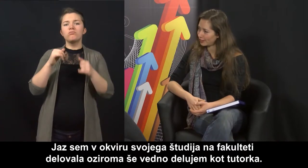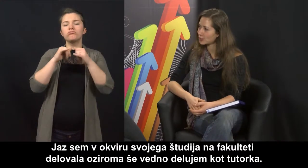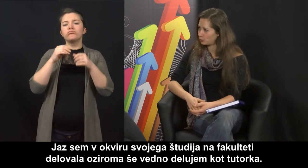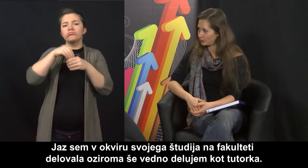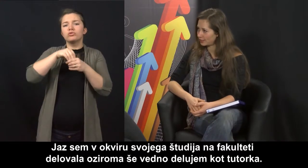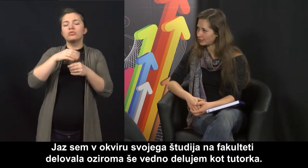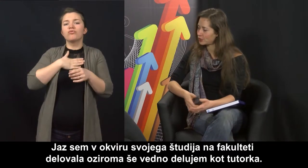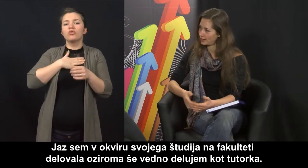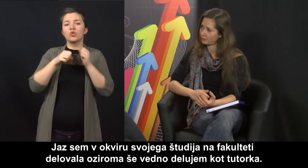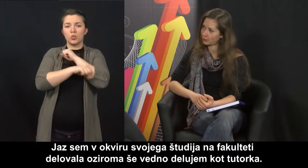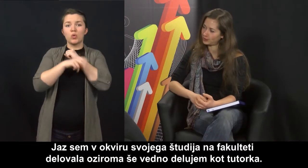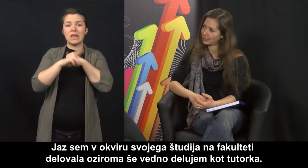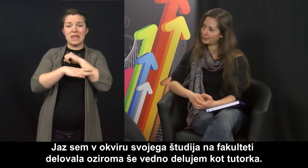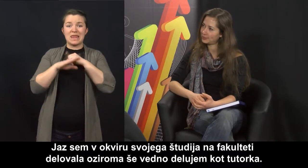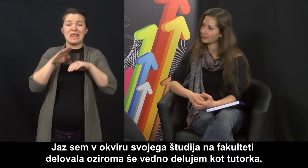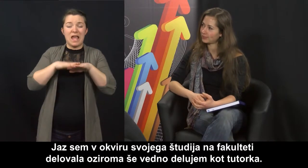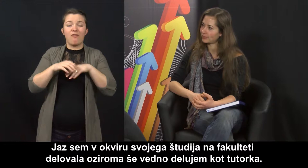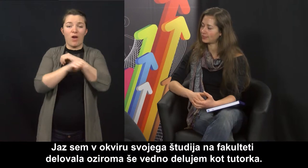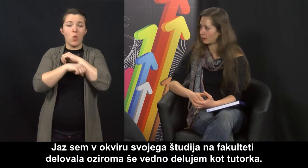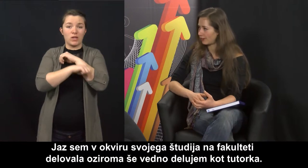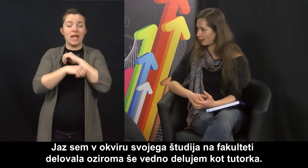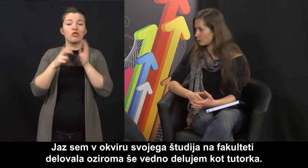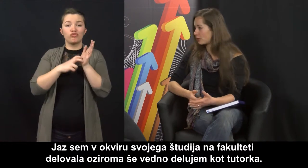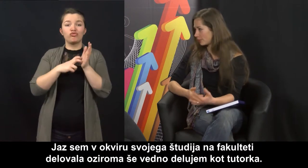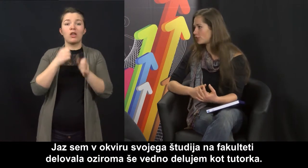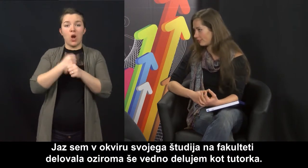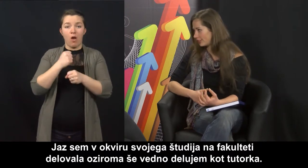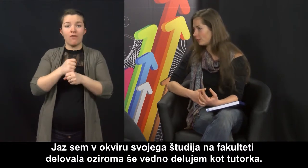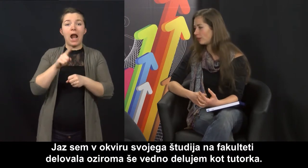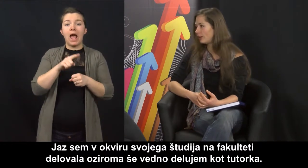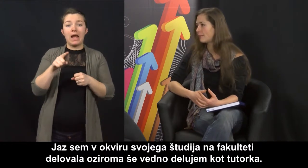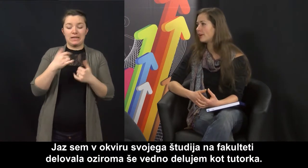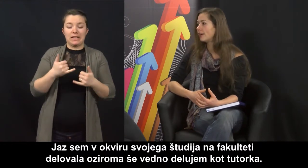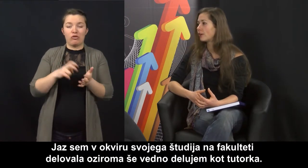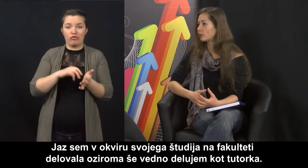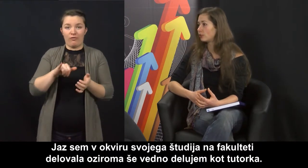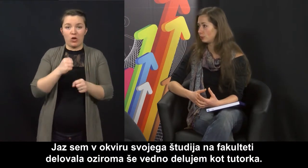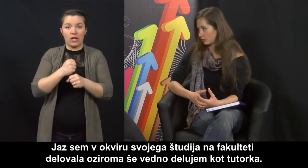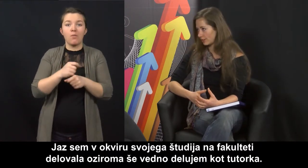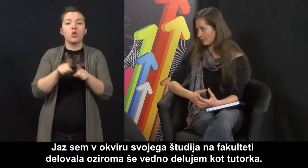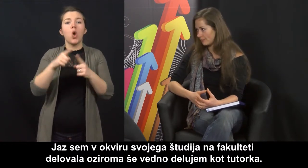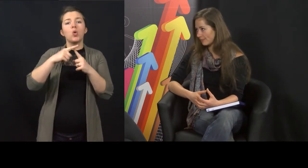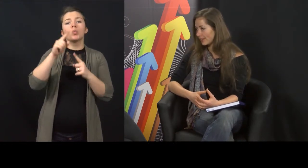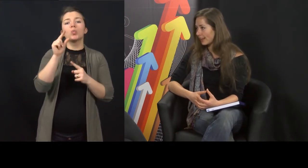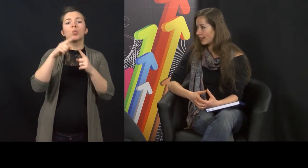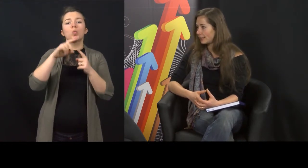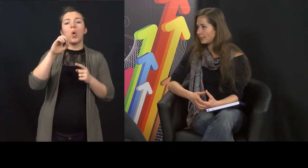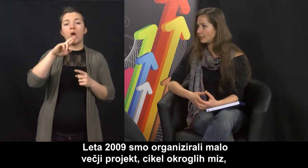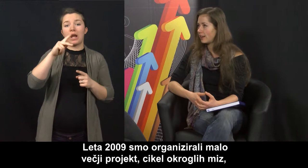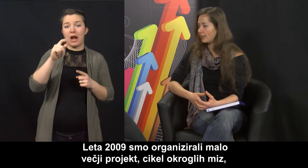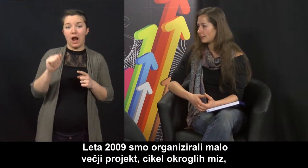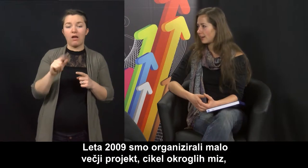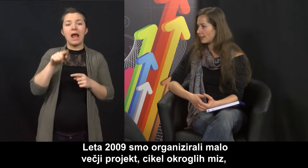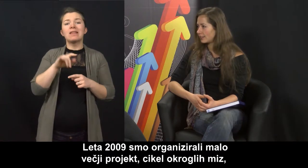okviru svojega študija še na fakulteti delovala oziroma še vedno delujem kot tutorka.